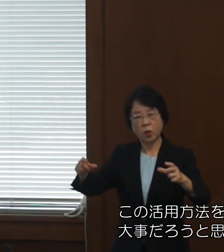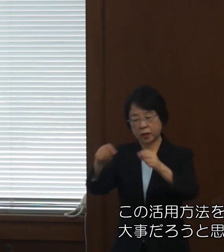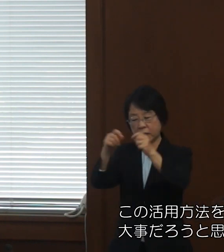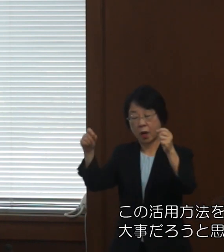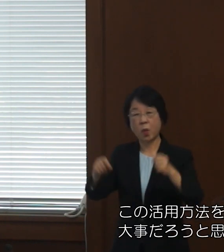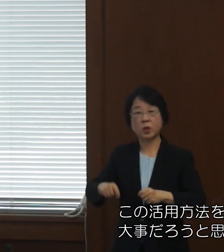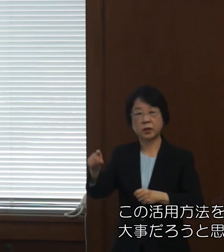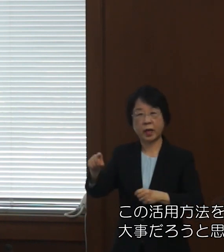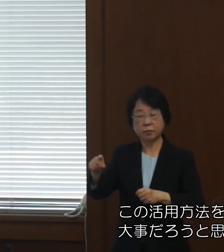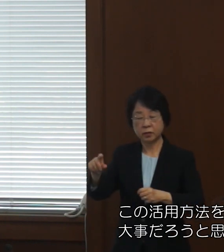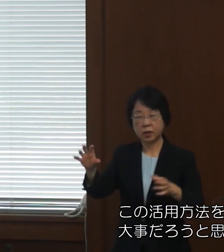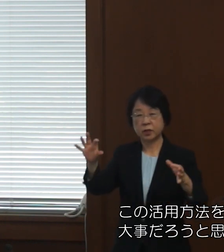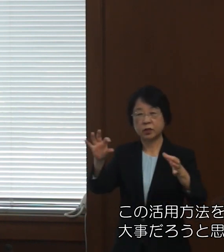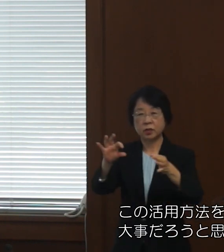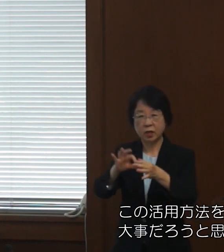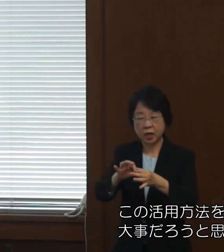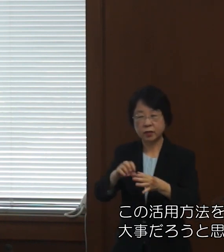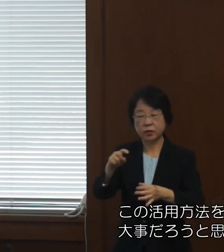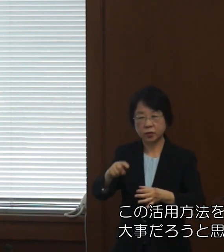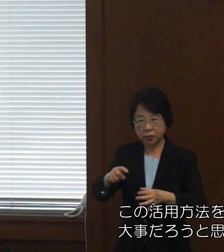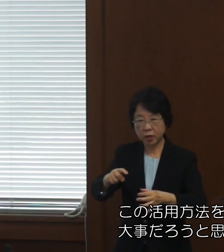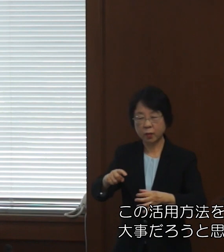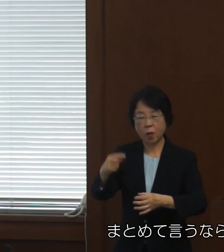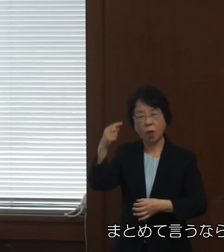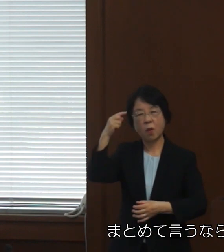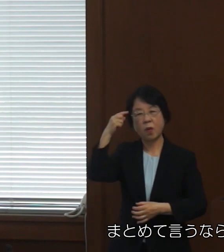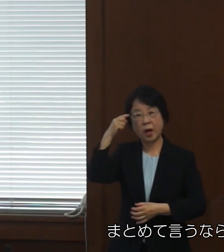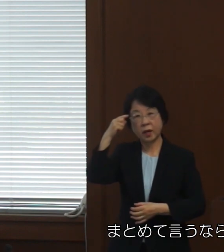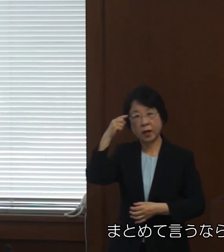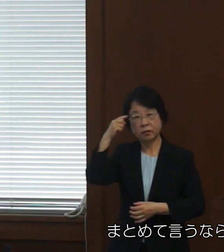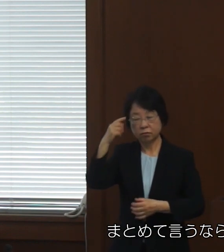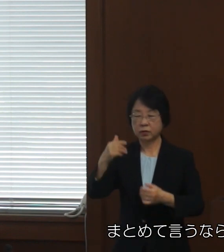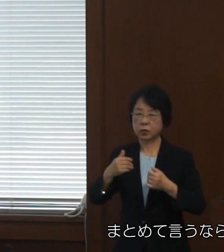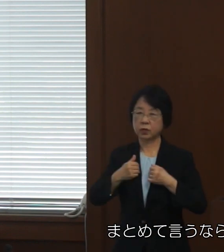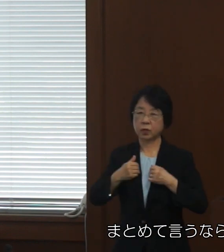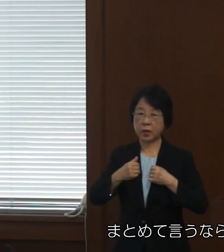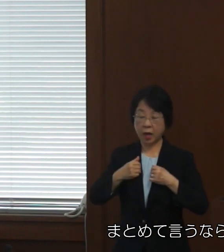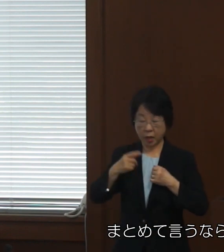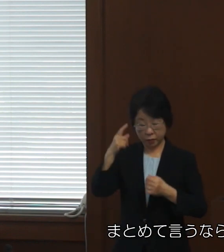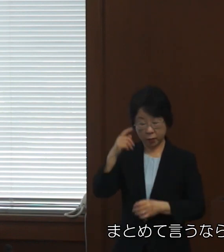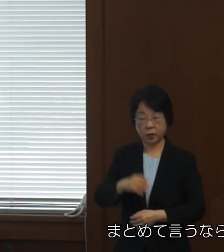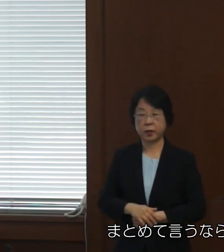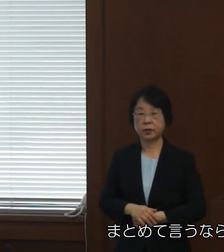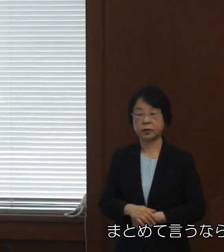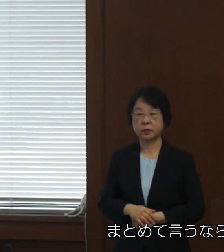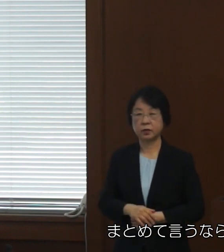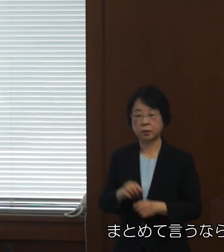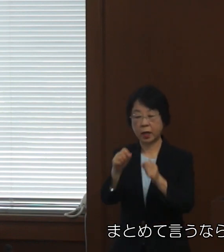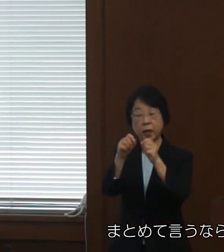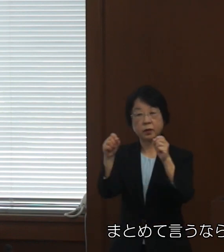てこの活用法を考えていくということも大事だろうと思いますまとめて言うならば